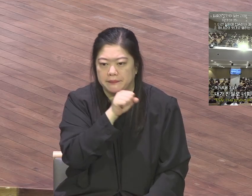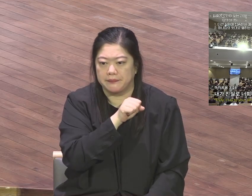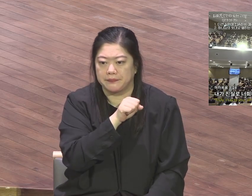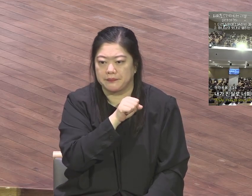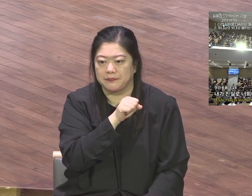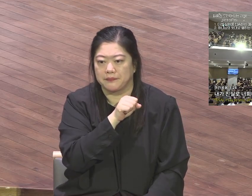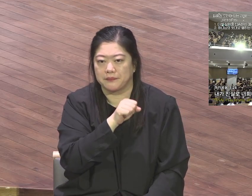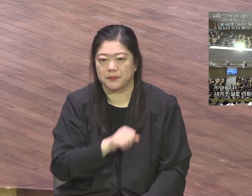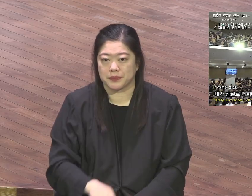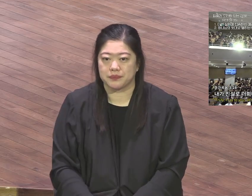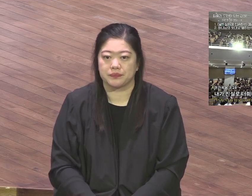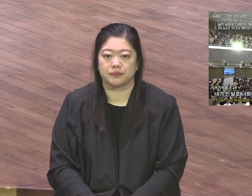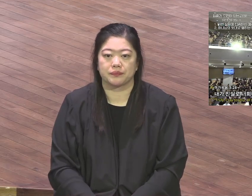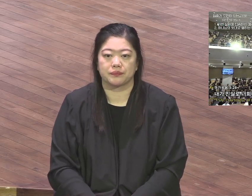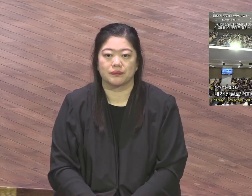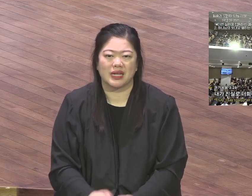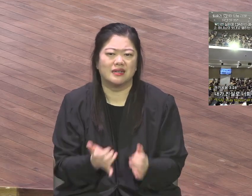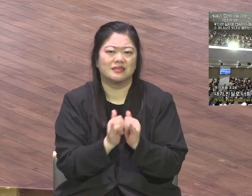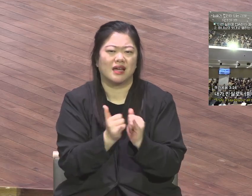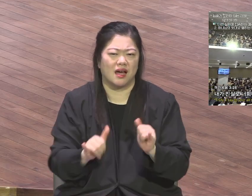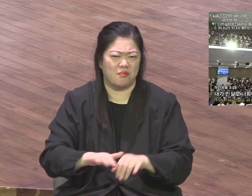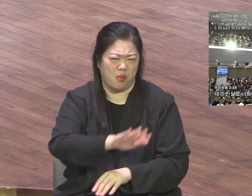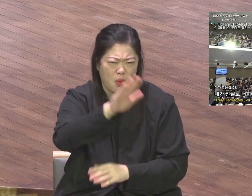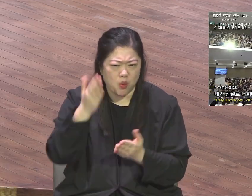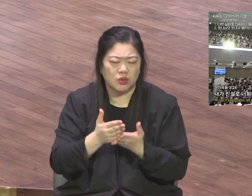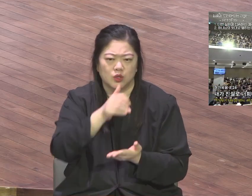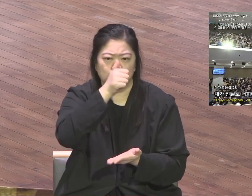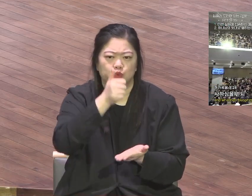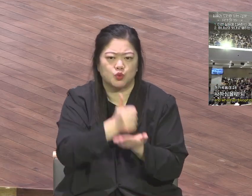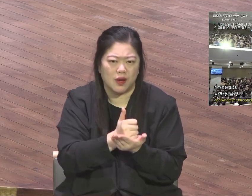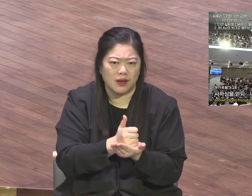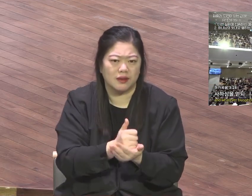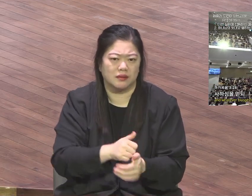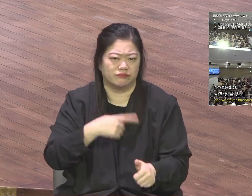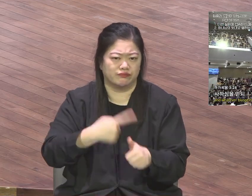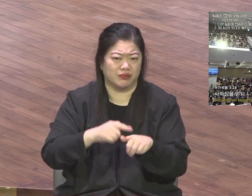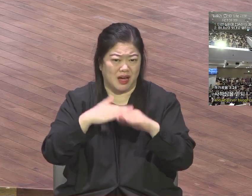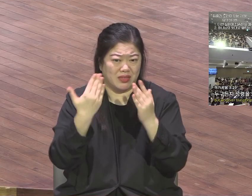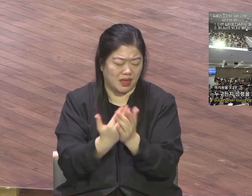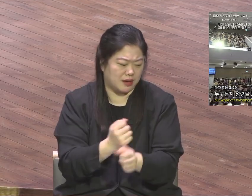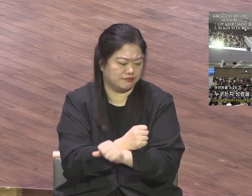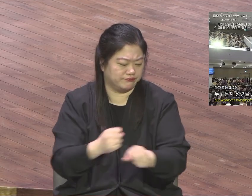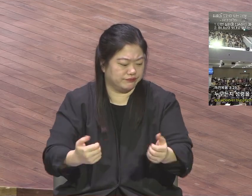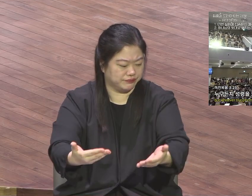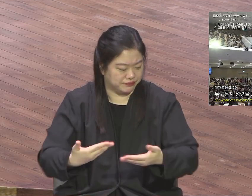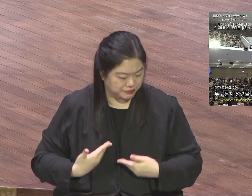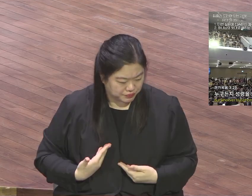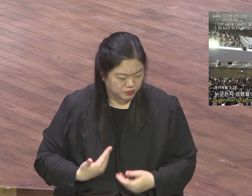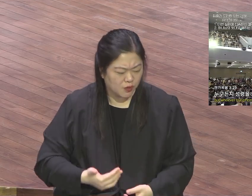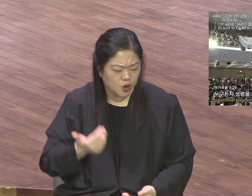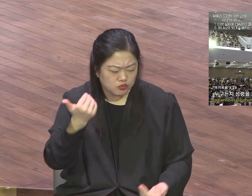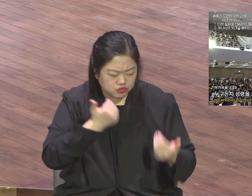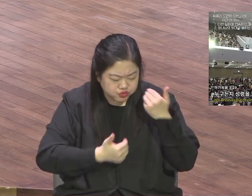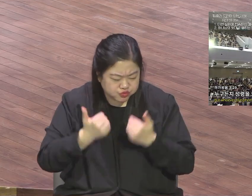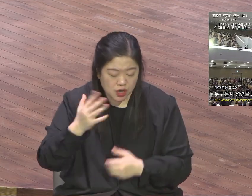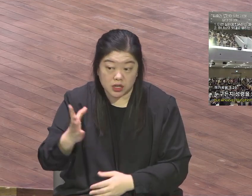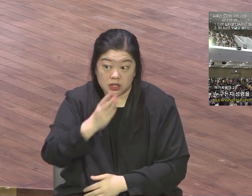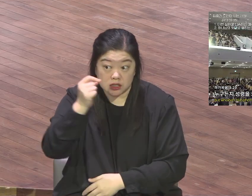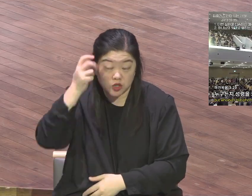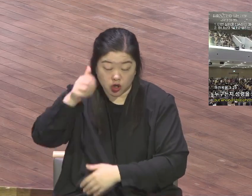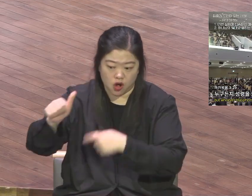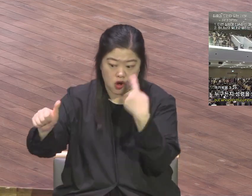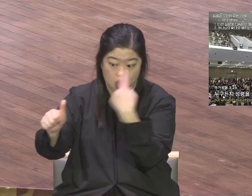너에게 이르노니 사람의 모든 죄와 모든 모독하는 일은 사하심을 얻되 누구든지